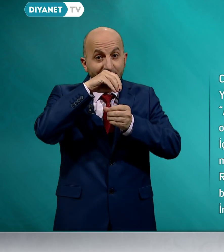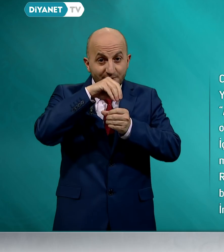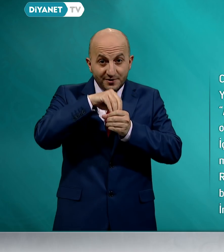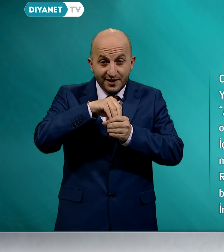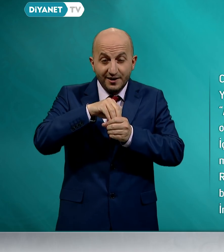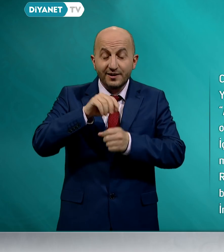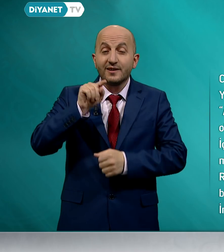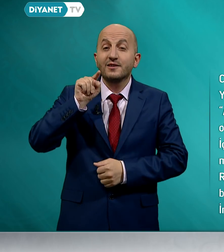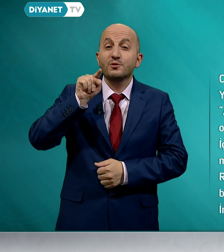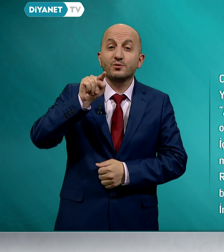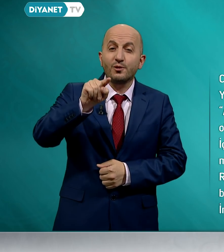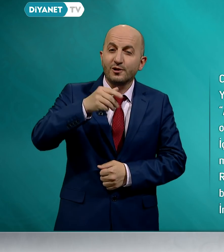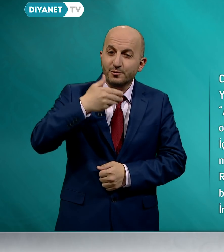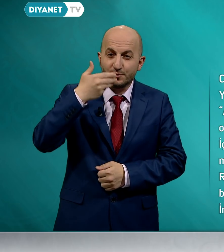İzlediğiniz için teşekkürler.